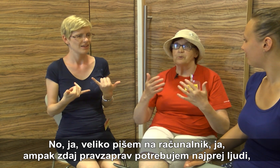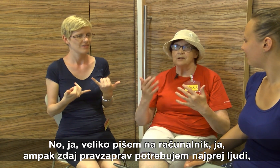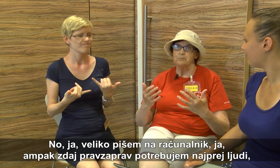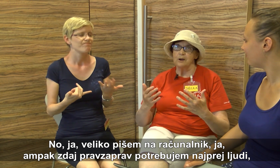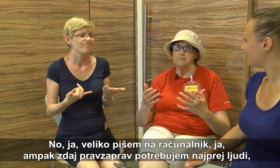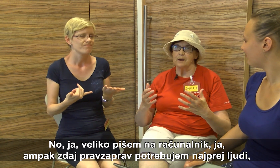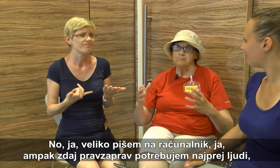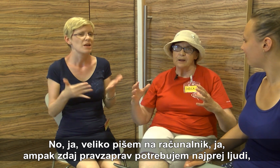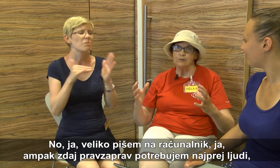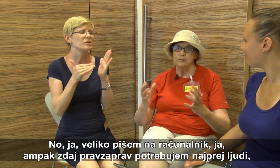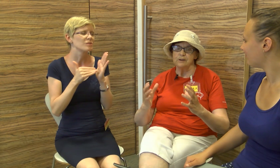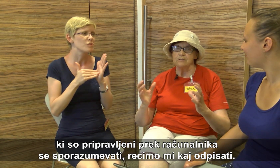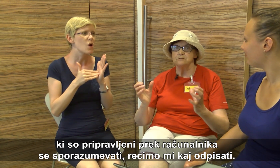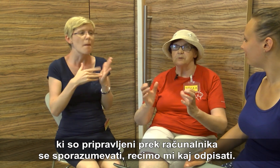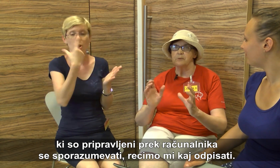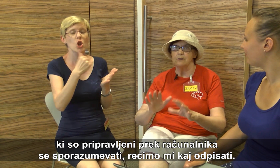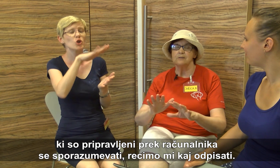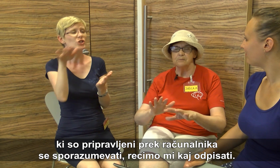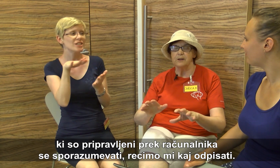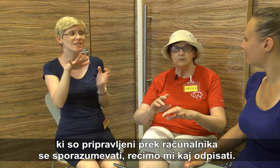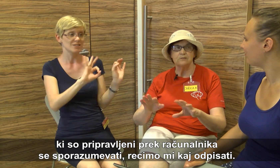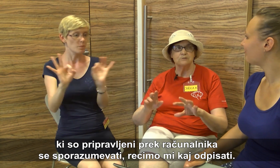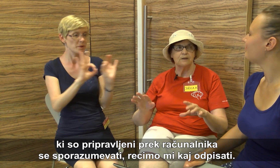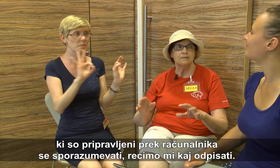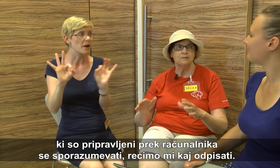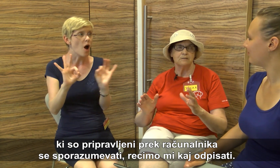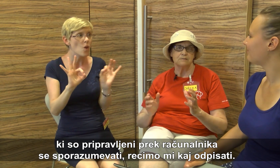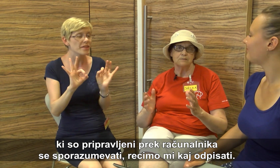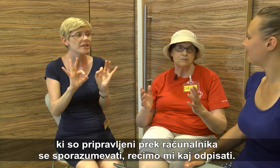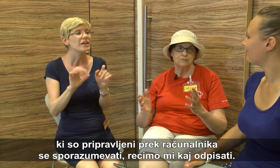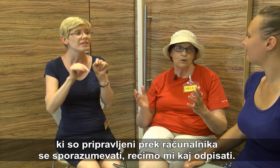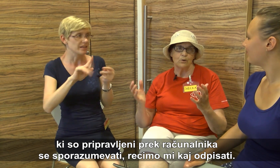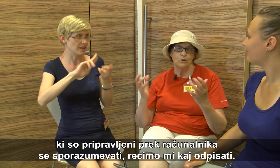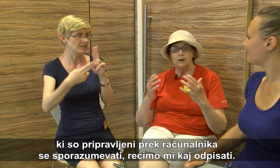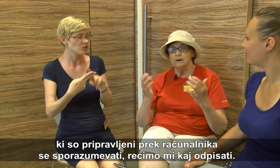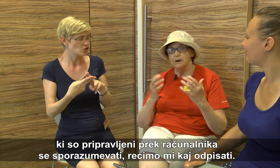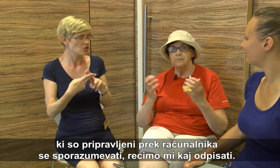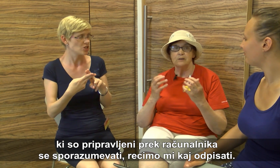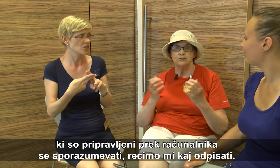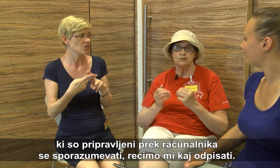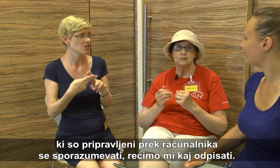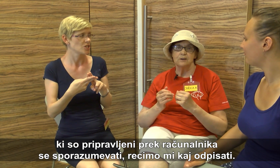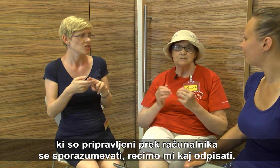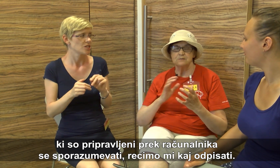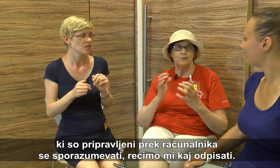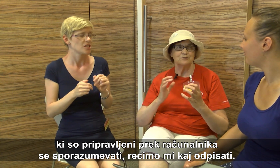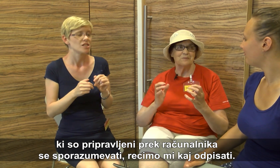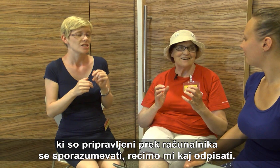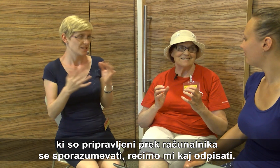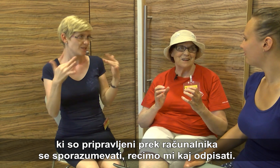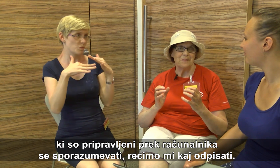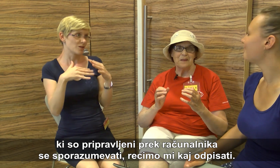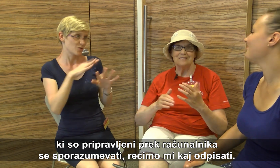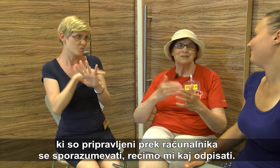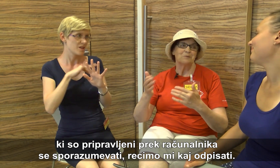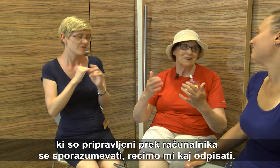pravzaprav potrebujem najprej ljudi, ki so pripravljeni preko računalnikov pač se